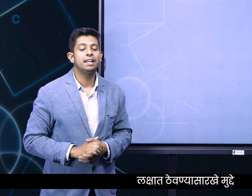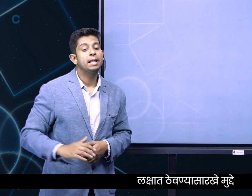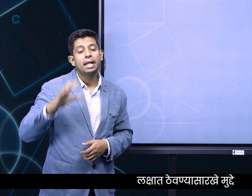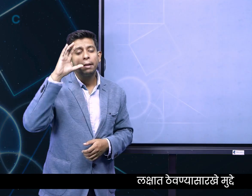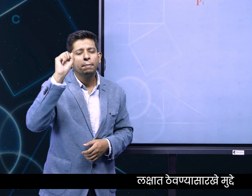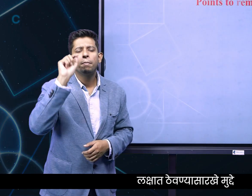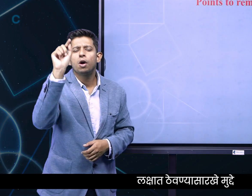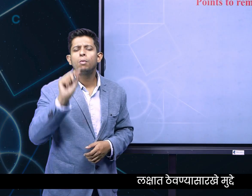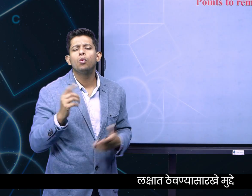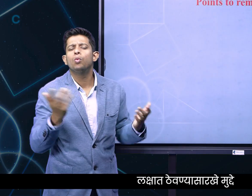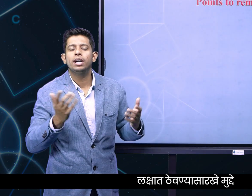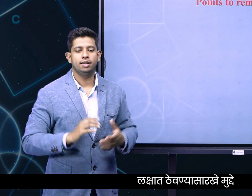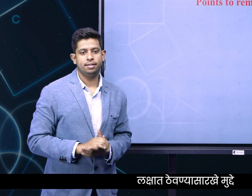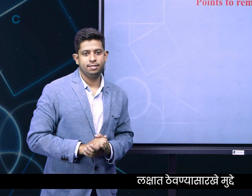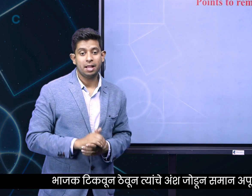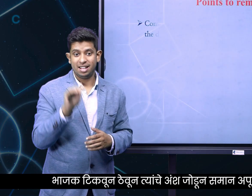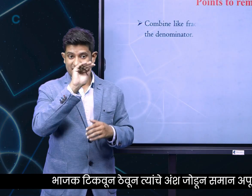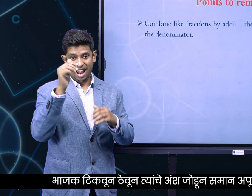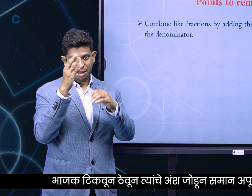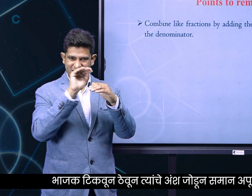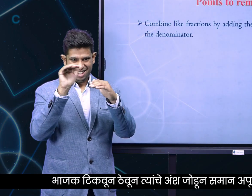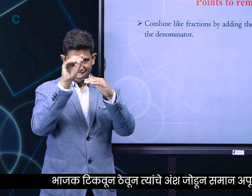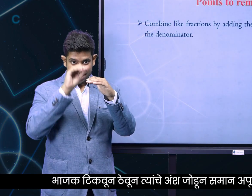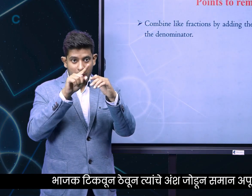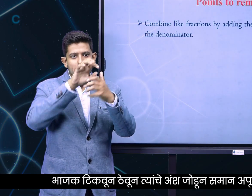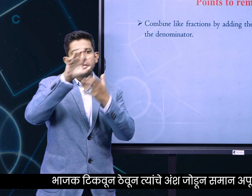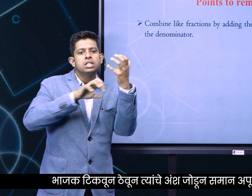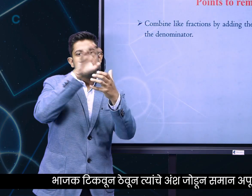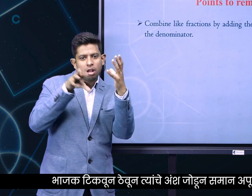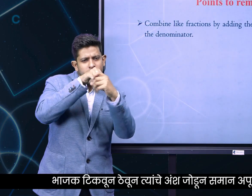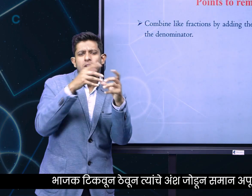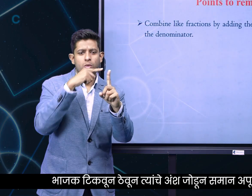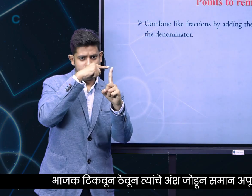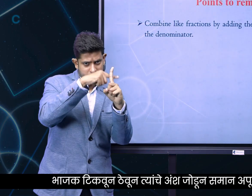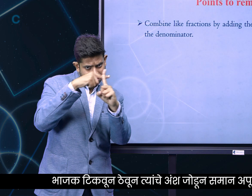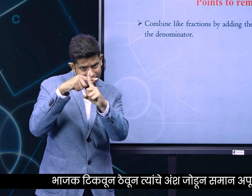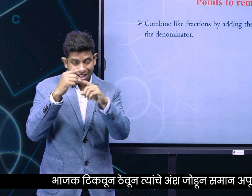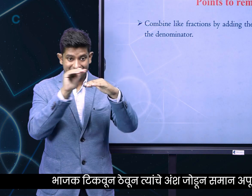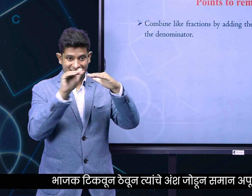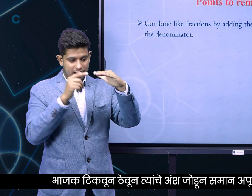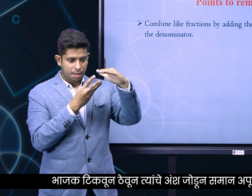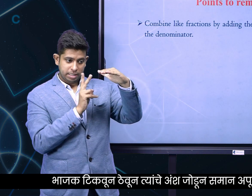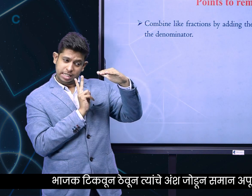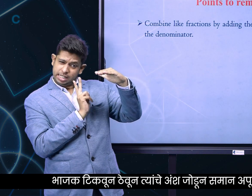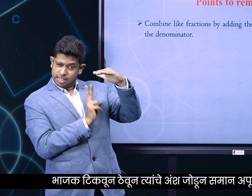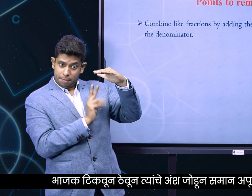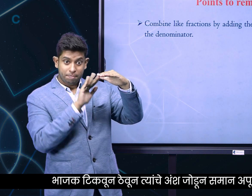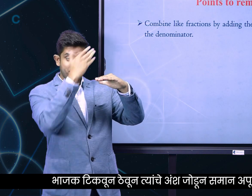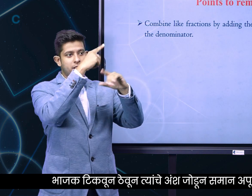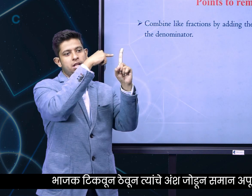लक्षात ठेवण्यासारखे मुद्दे. भाजक टिकवून ठेवून त्यांचे अंश जोडून समान अपूर्णांक एकत्र करा.